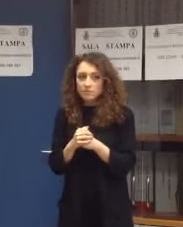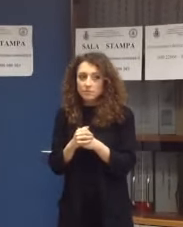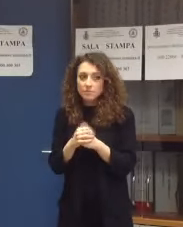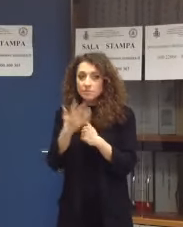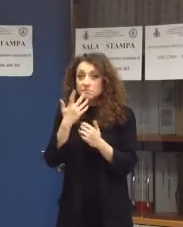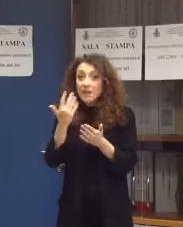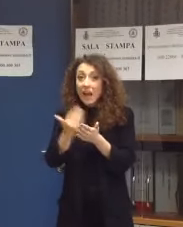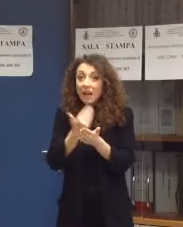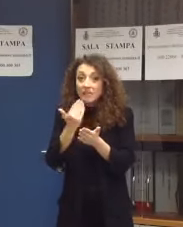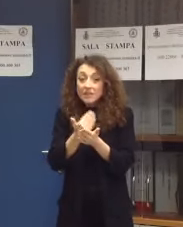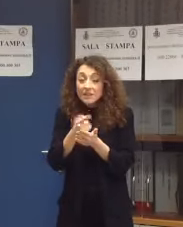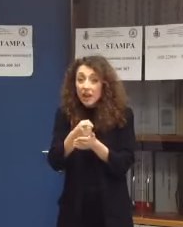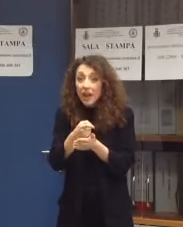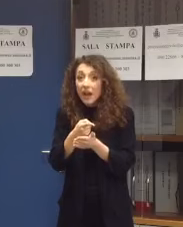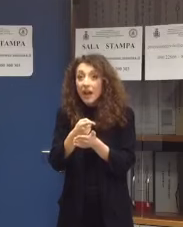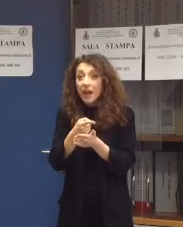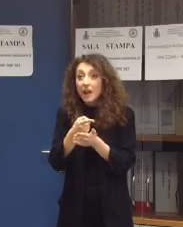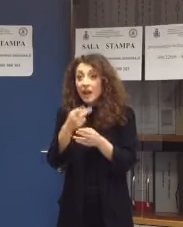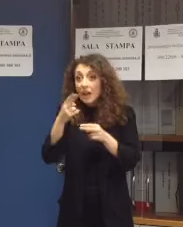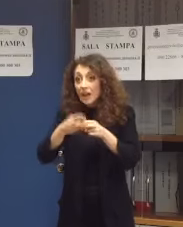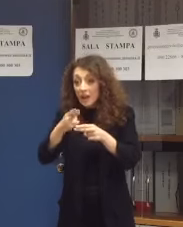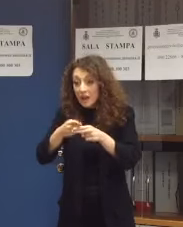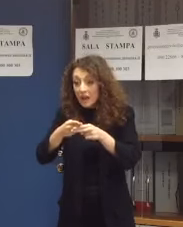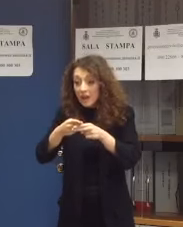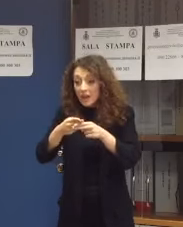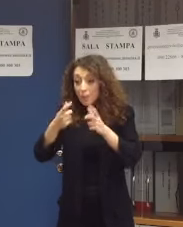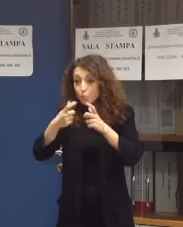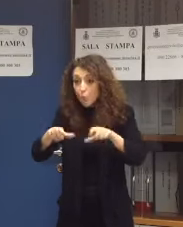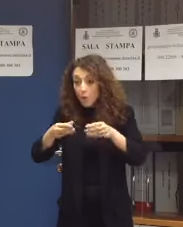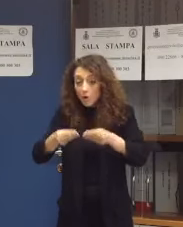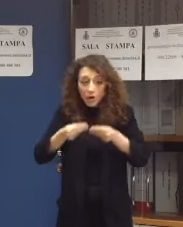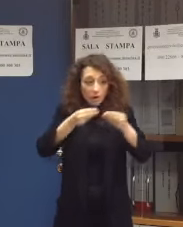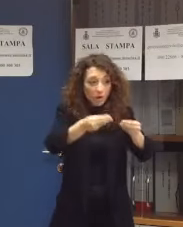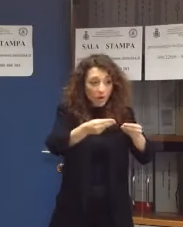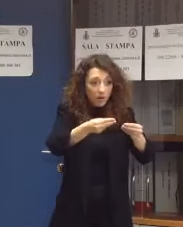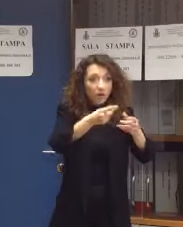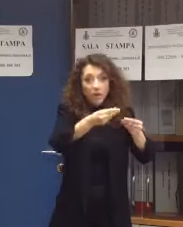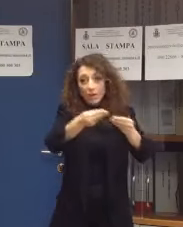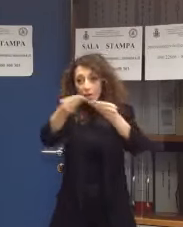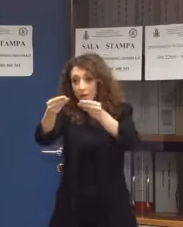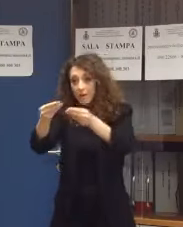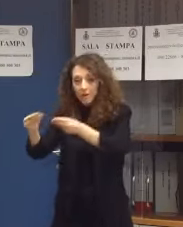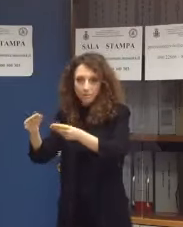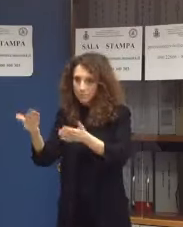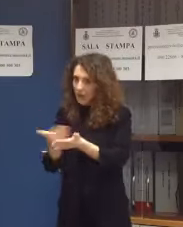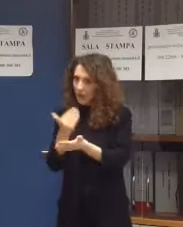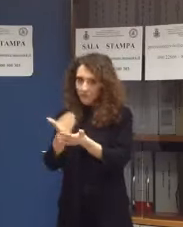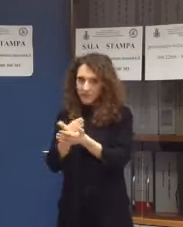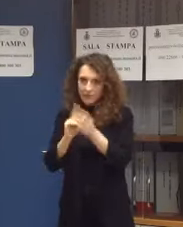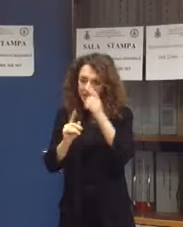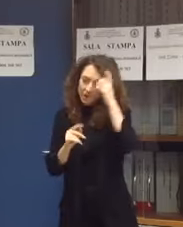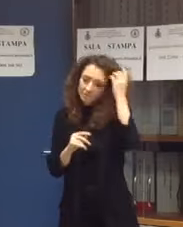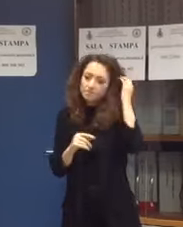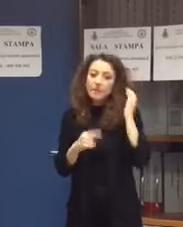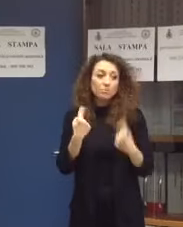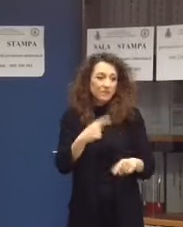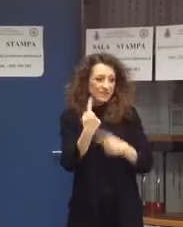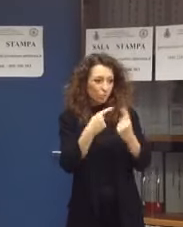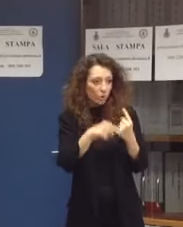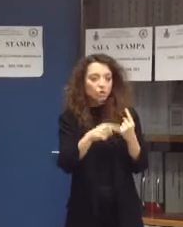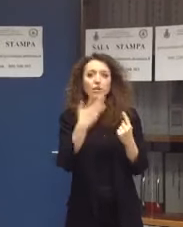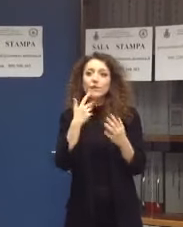evitare esattamente la cessione del buono al portatore. Infatti in merito a questo però bisogna specificare che